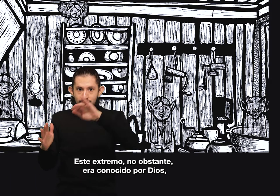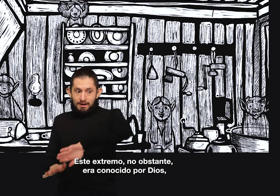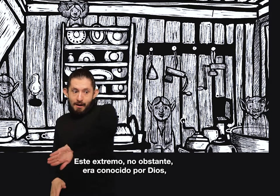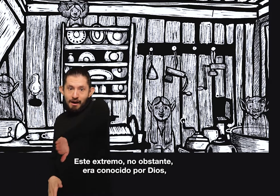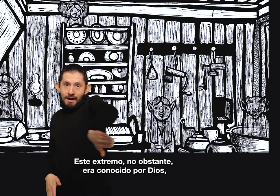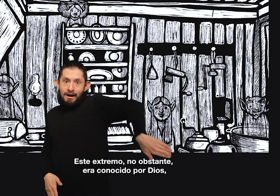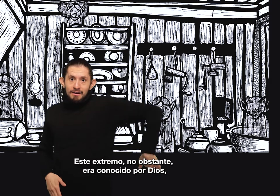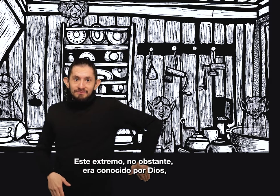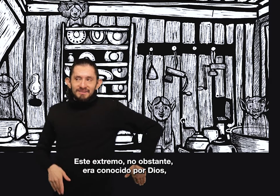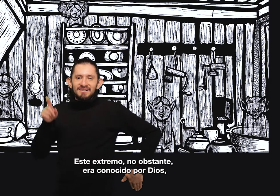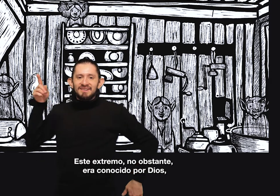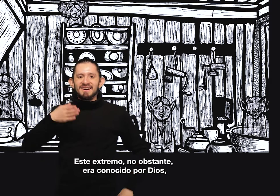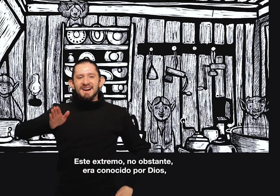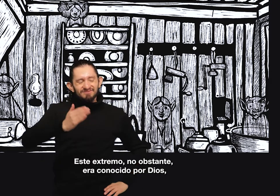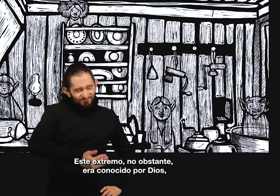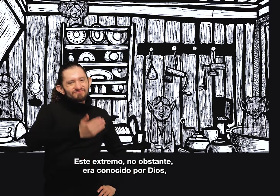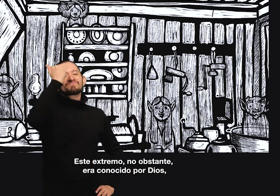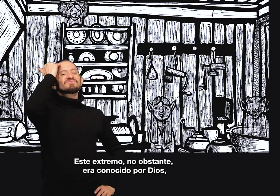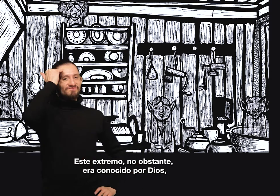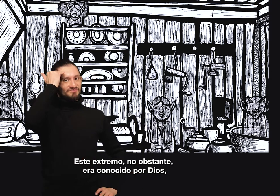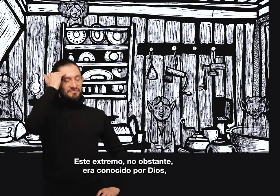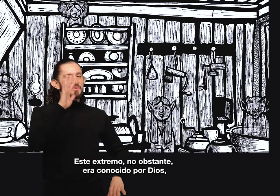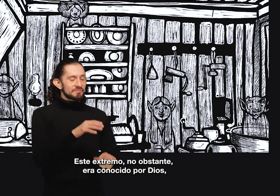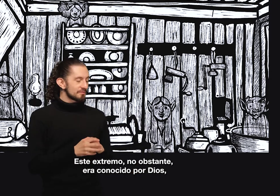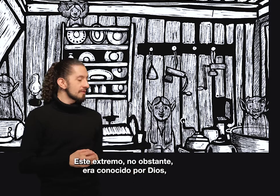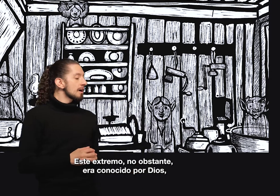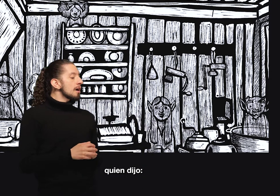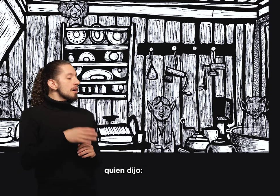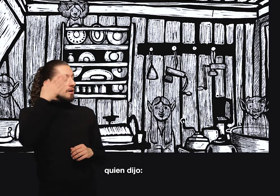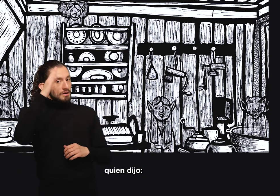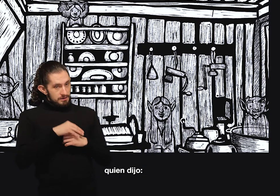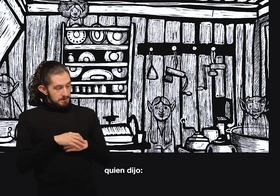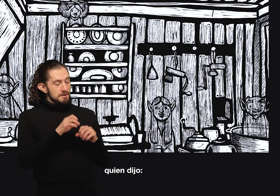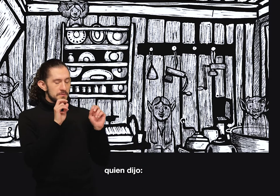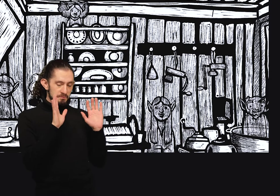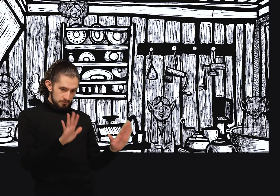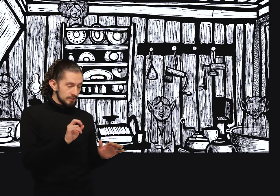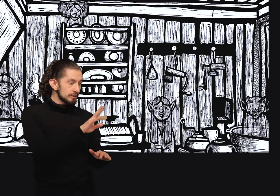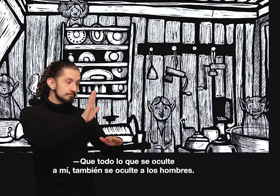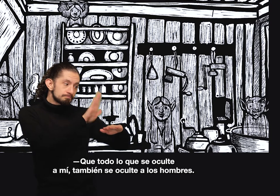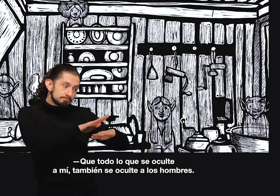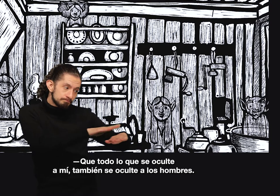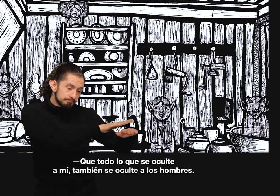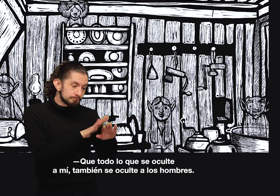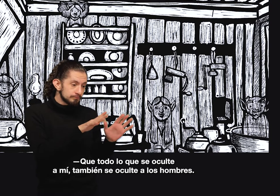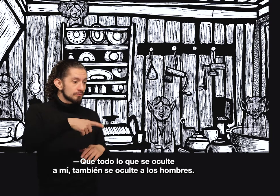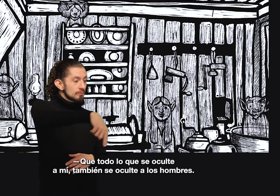Este extremo, no obstante, era conocido por Dios, quien dijo, que todo lo que se oculte